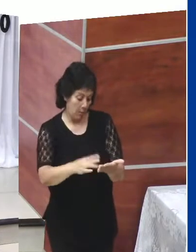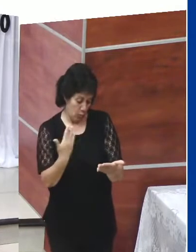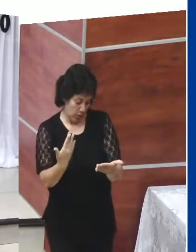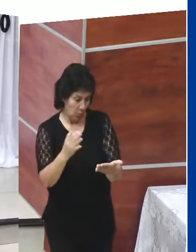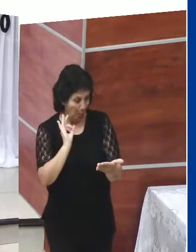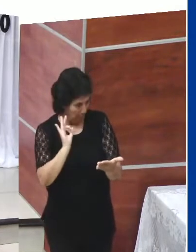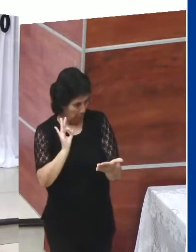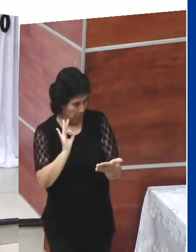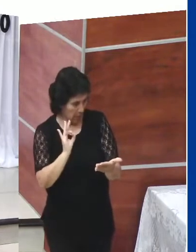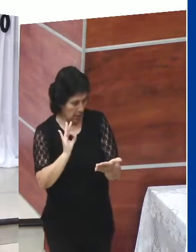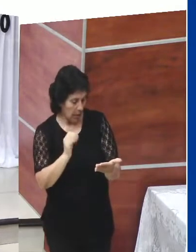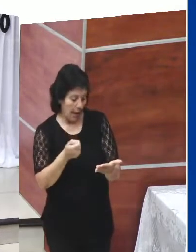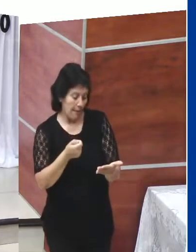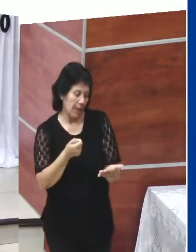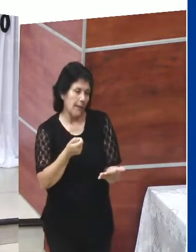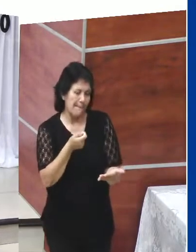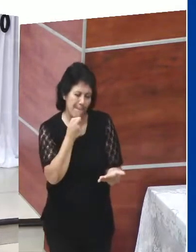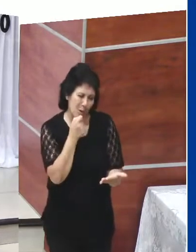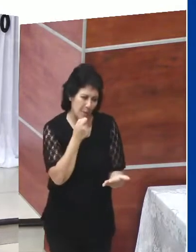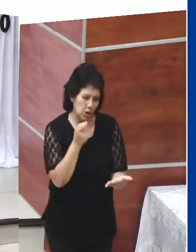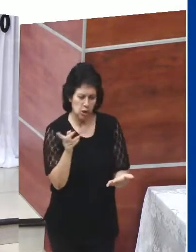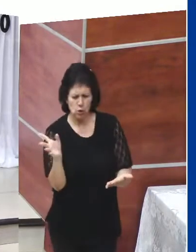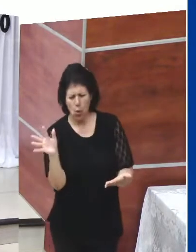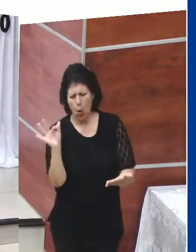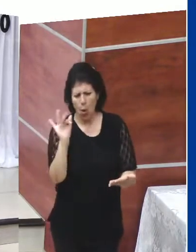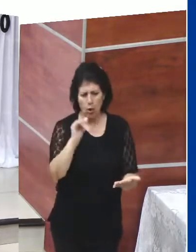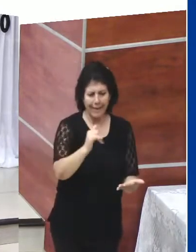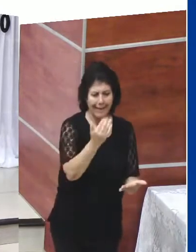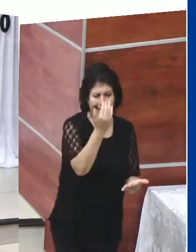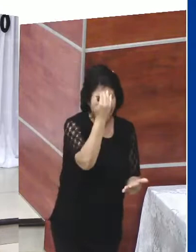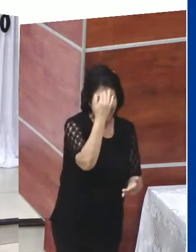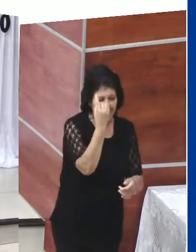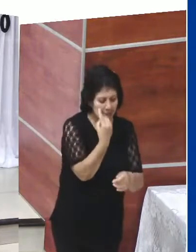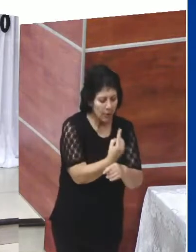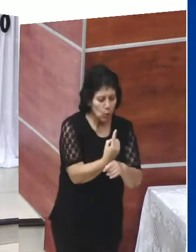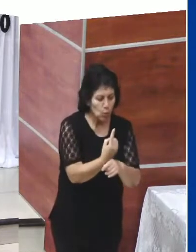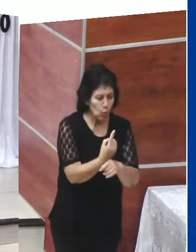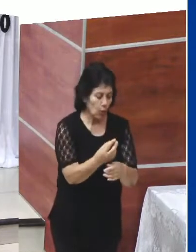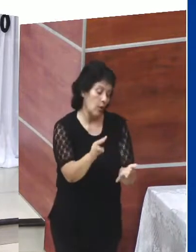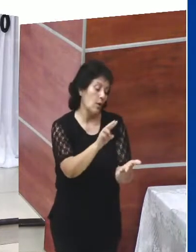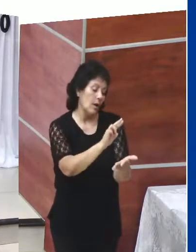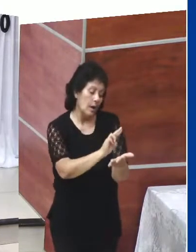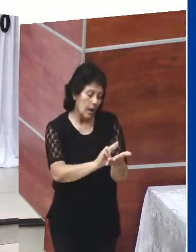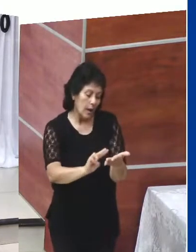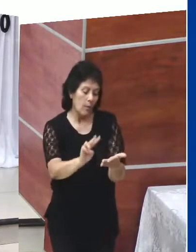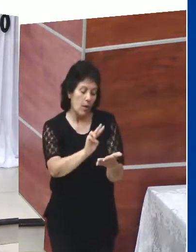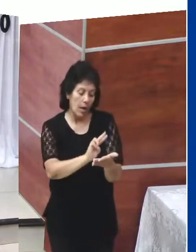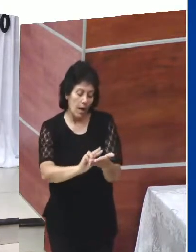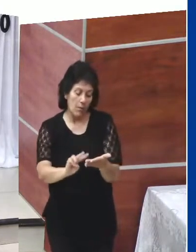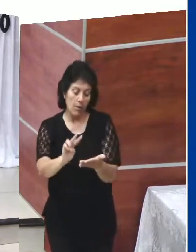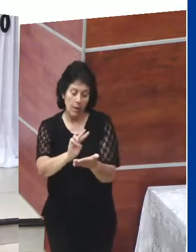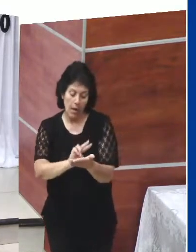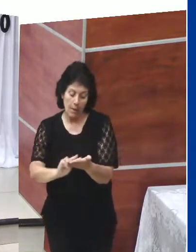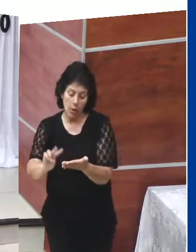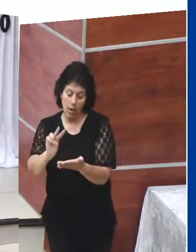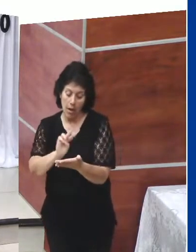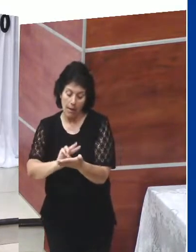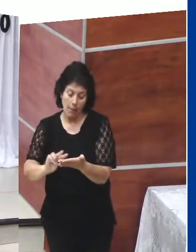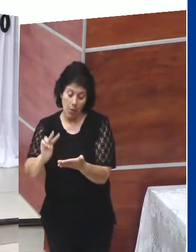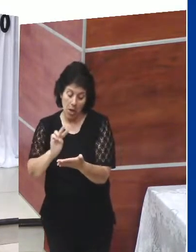Si dedicásemos 15 minutos a leer la Biblia, lo podríamos terminar en menos de un